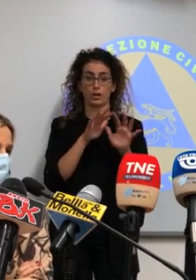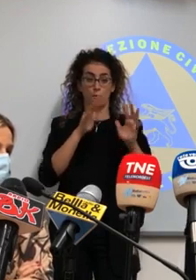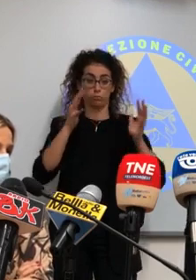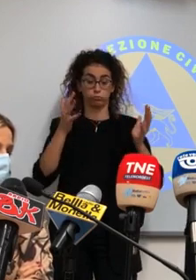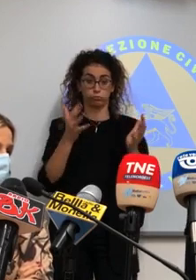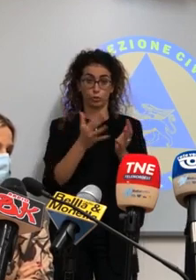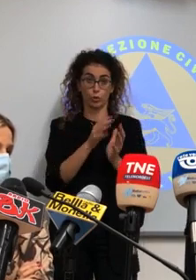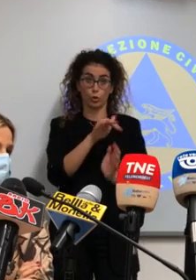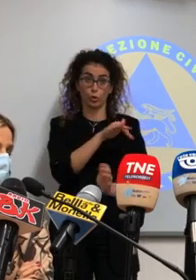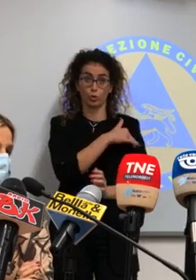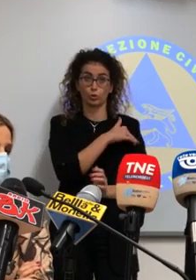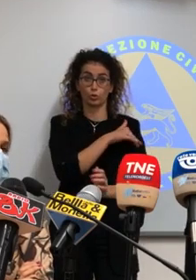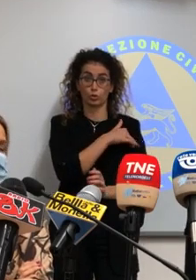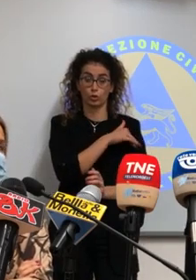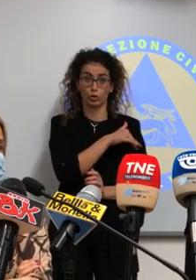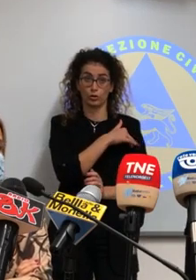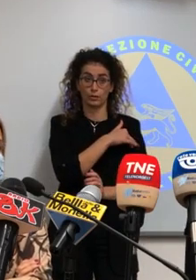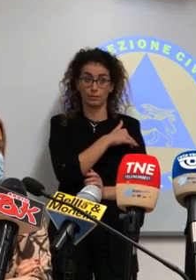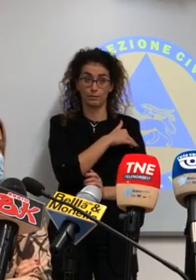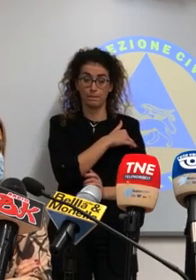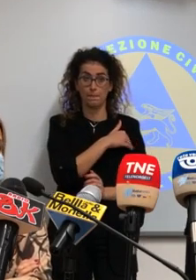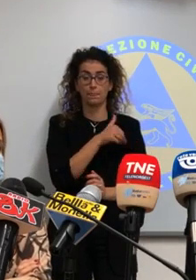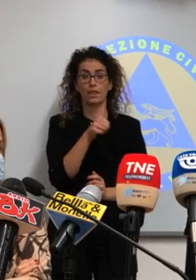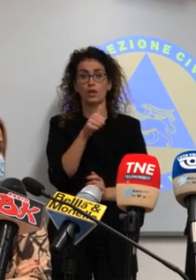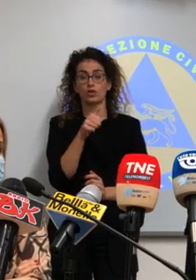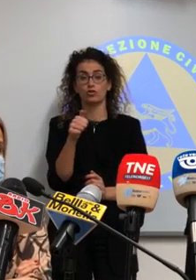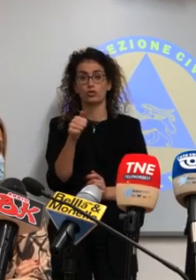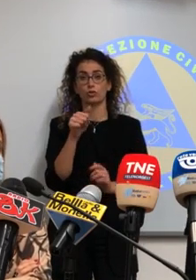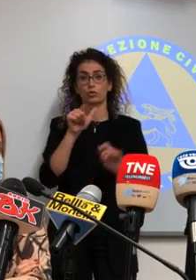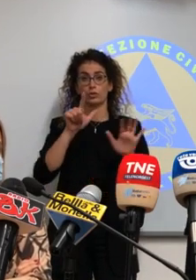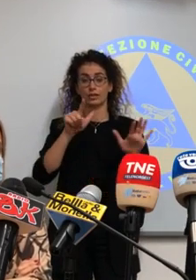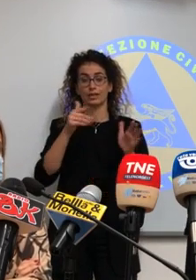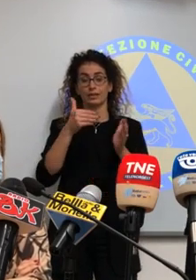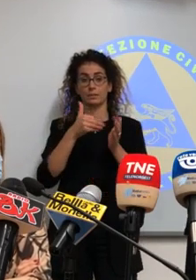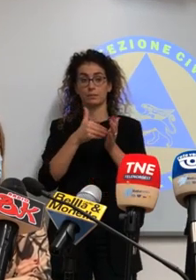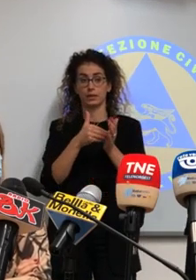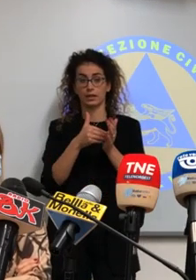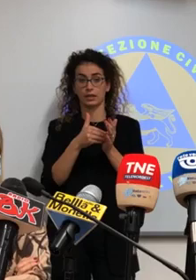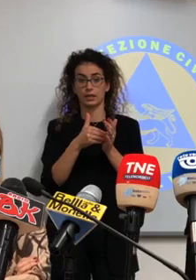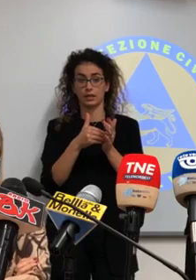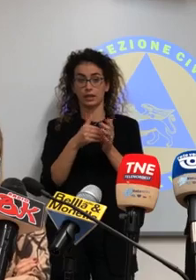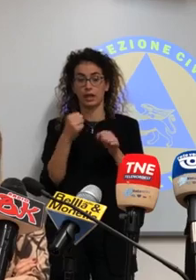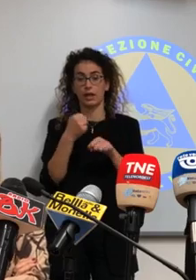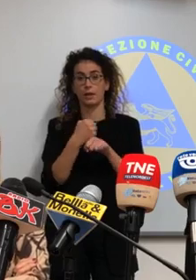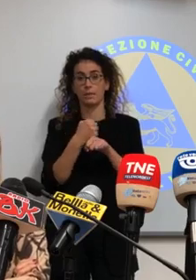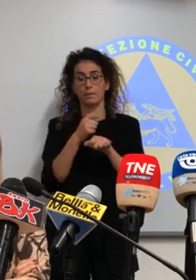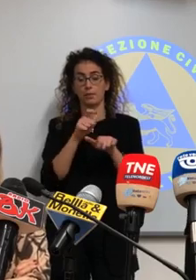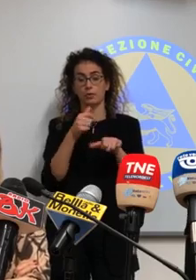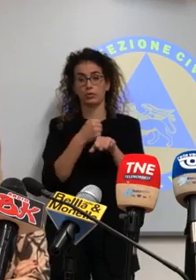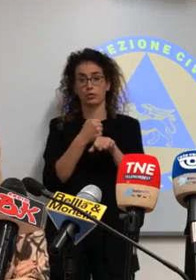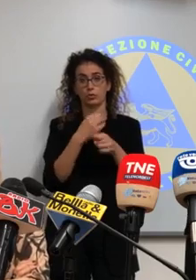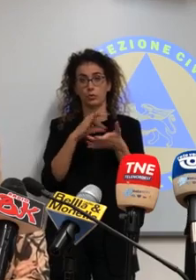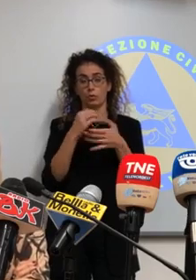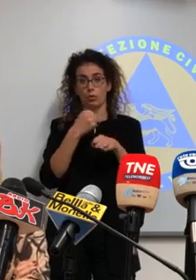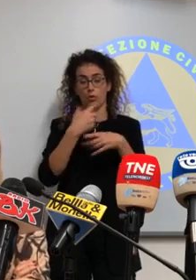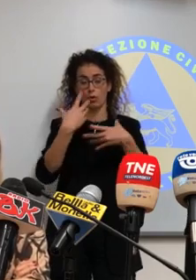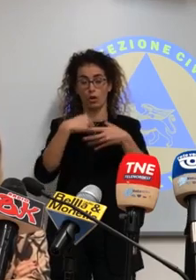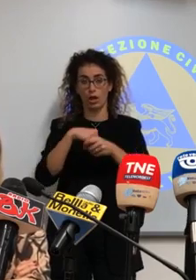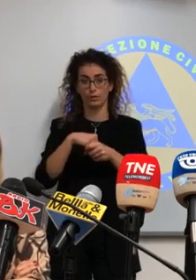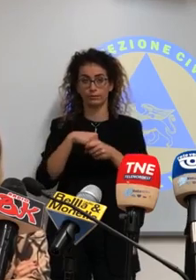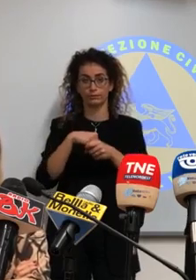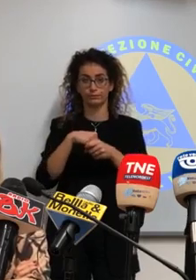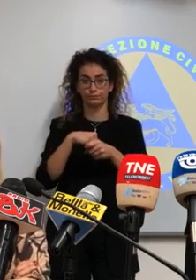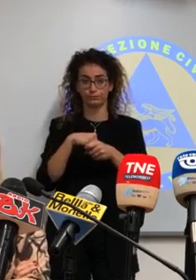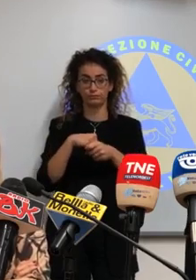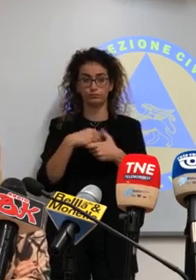degli studenti e 107.000 sono quello degli operatori del personale scolastico.